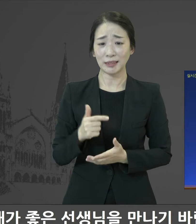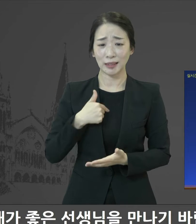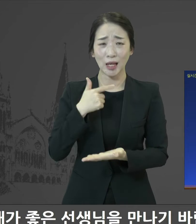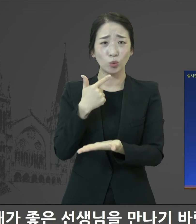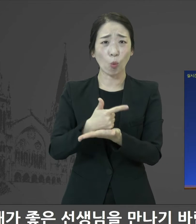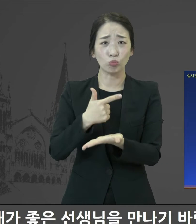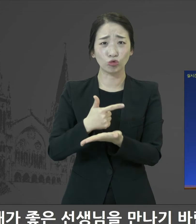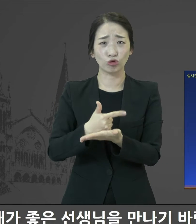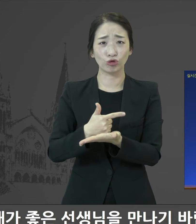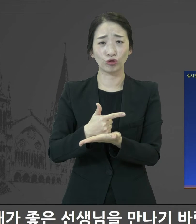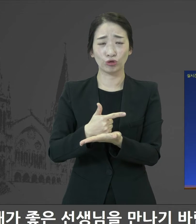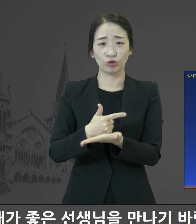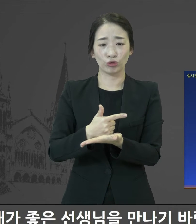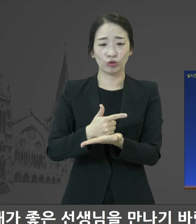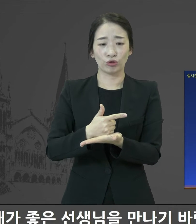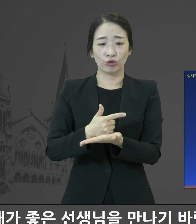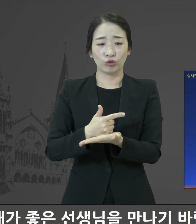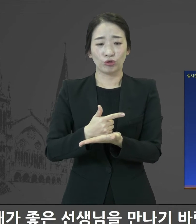이